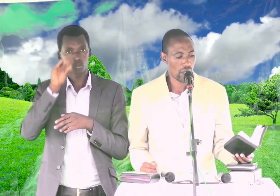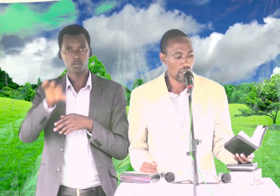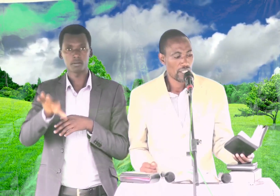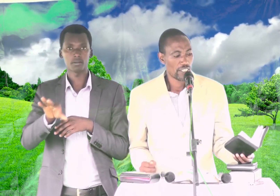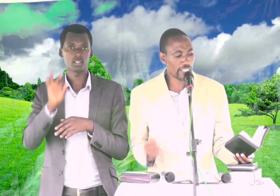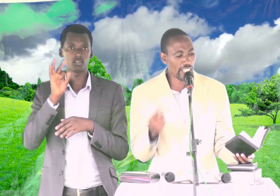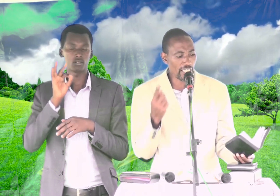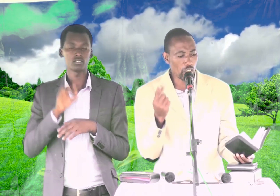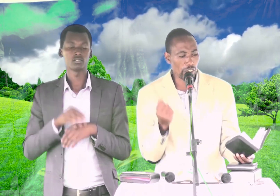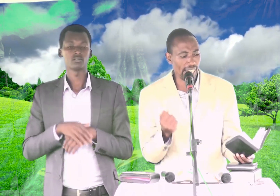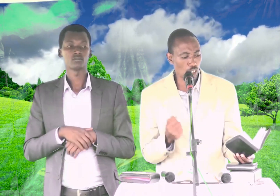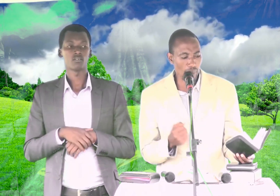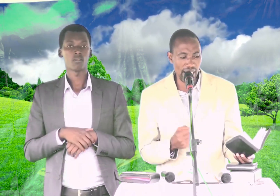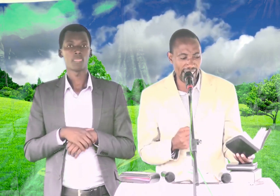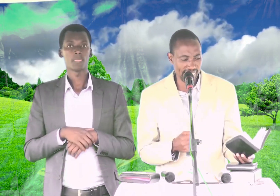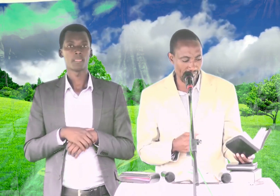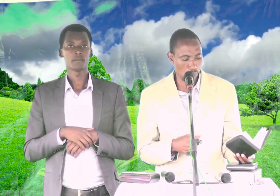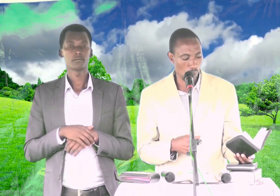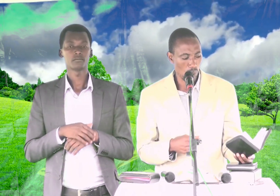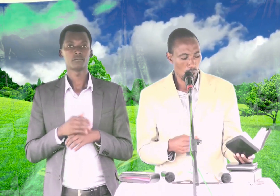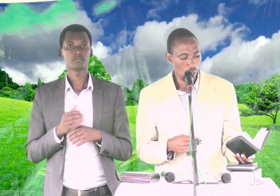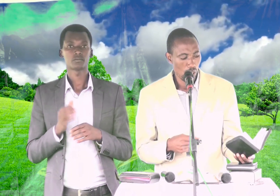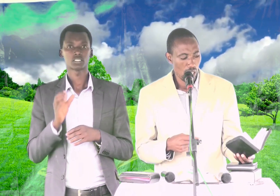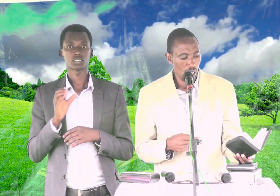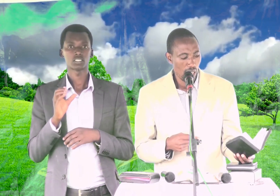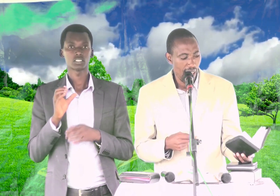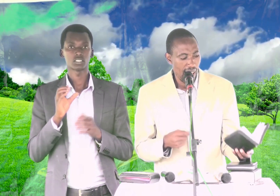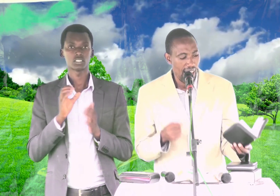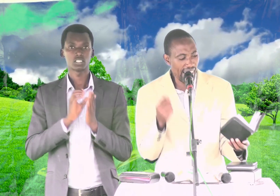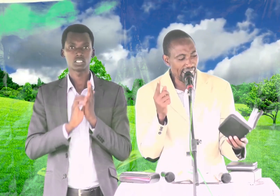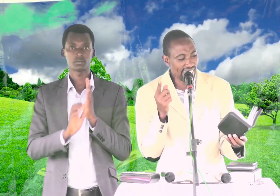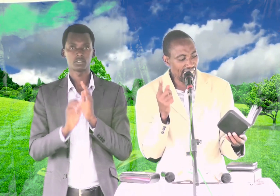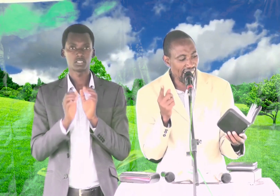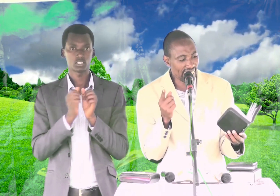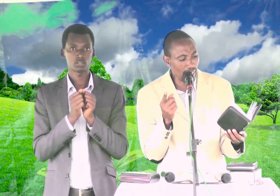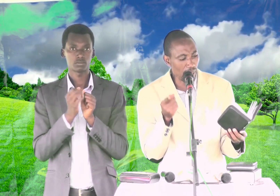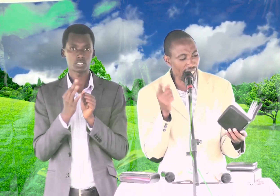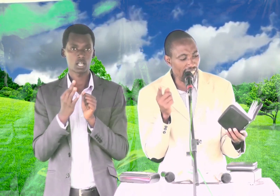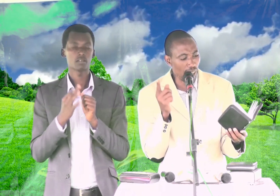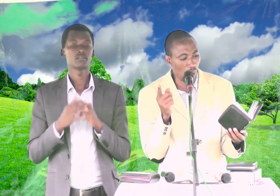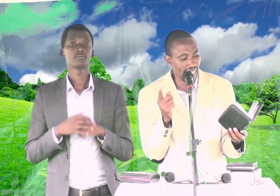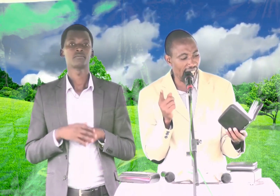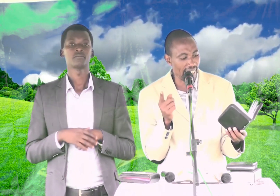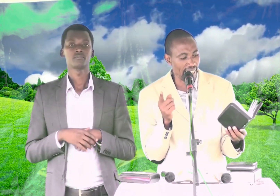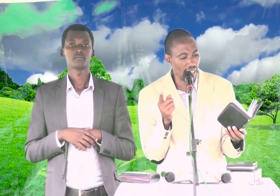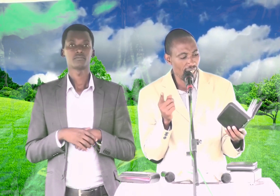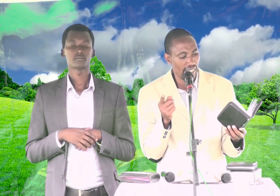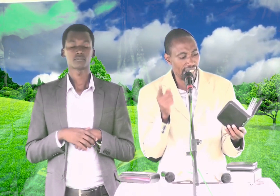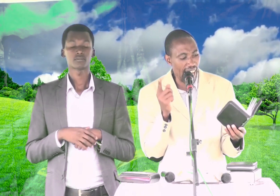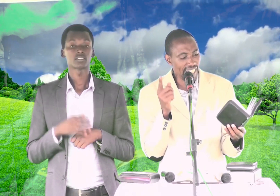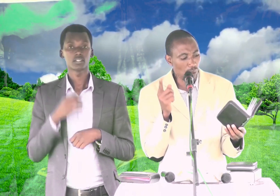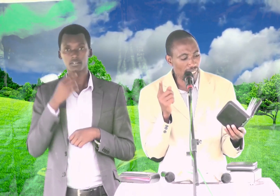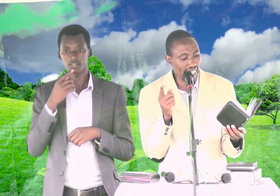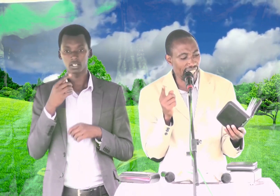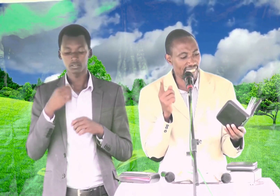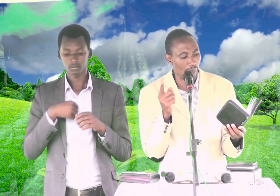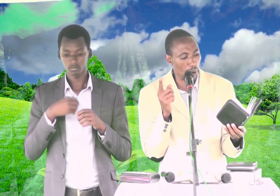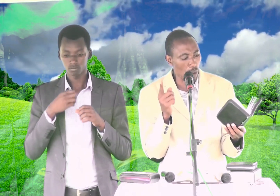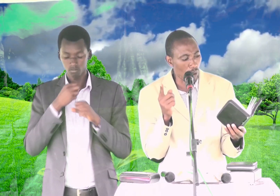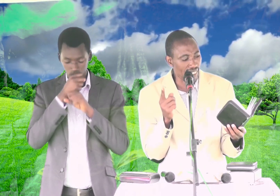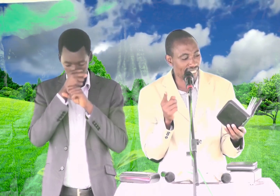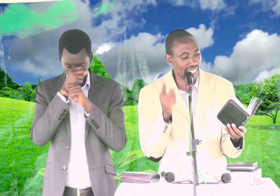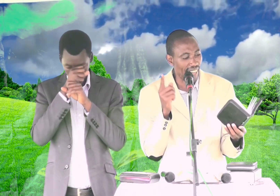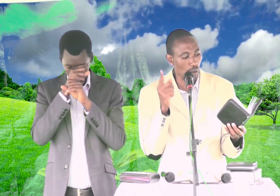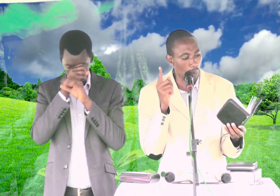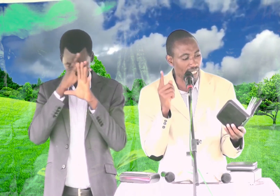magambo. Ni icyigisho cya 13. Haranditse hati, mu iyerekwa ryanjye naje kwitegereza